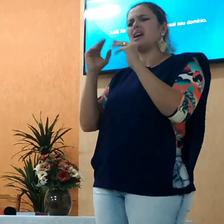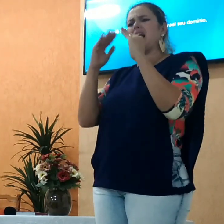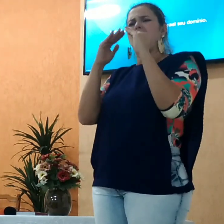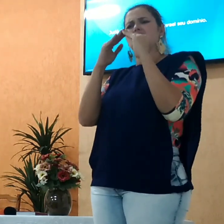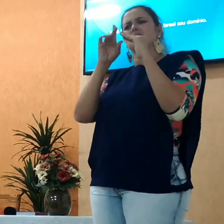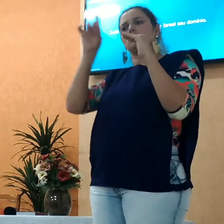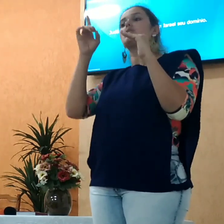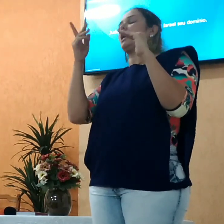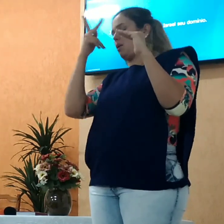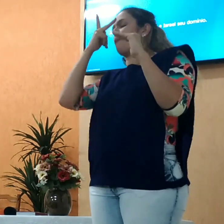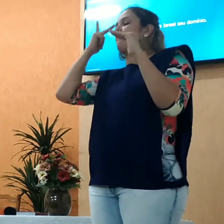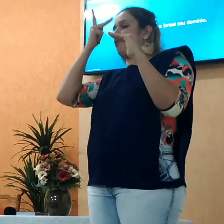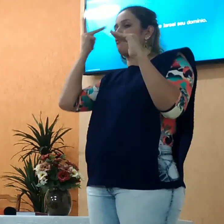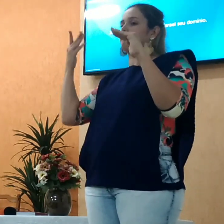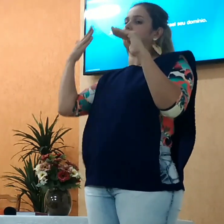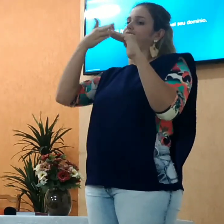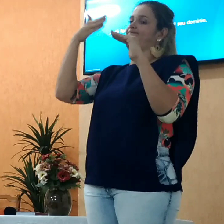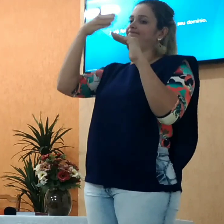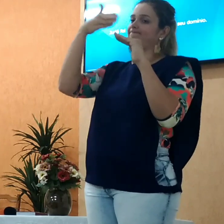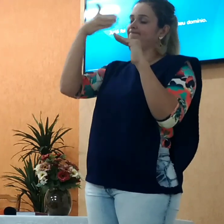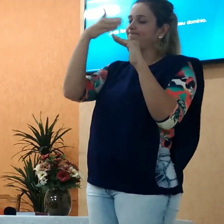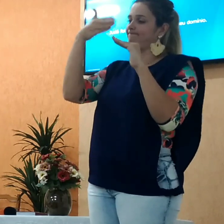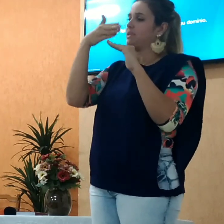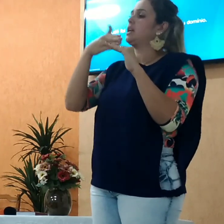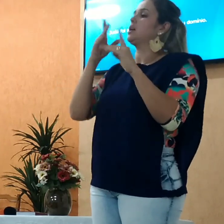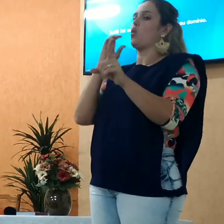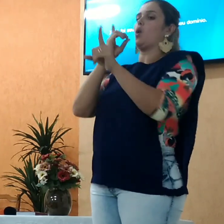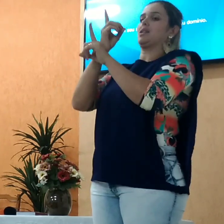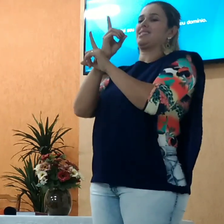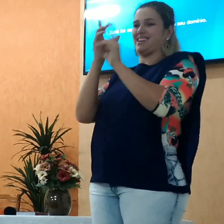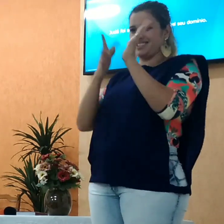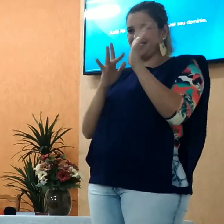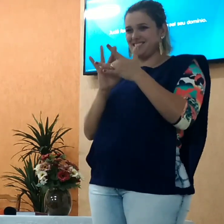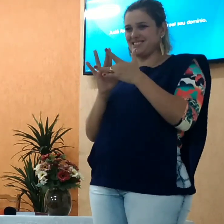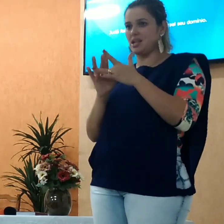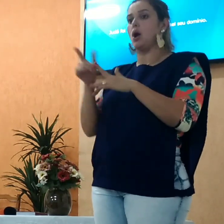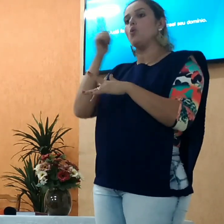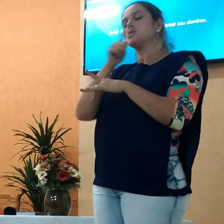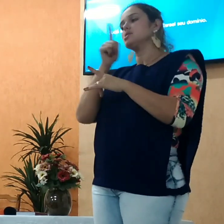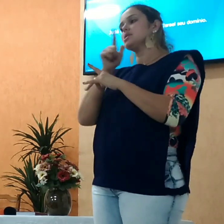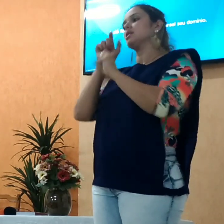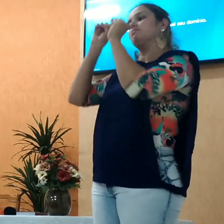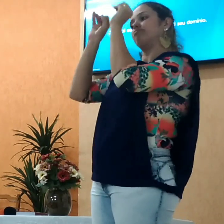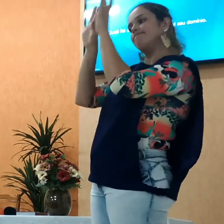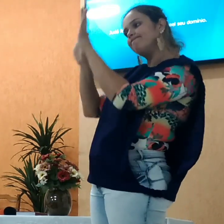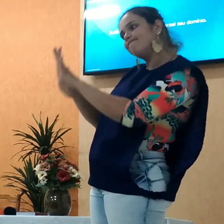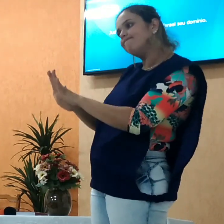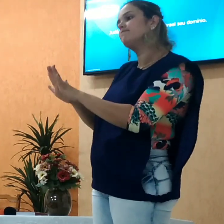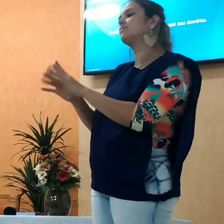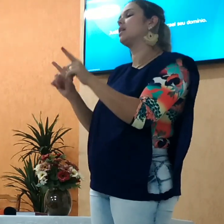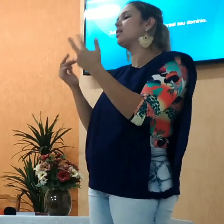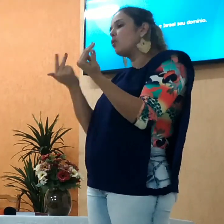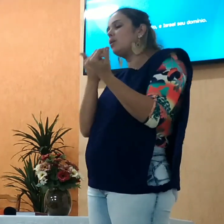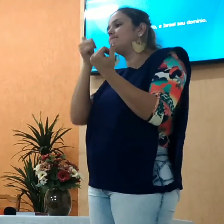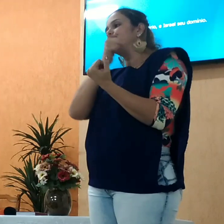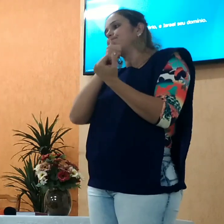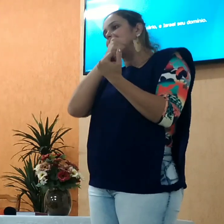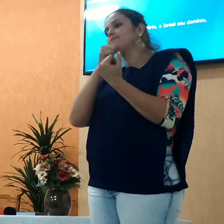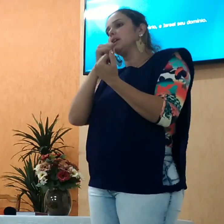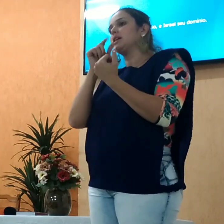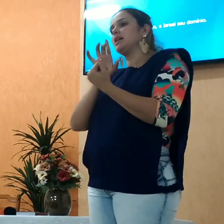seu povo, para que ele recebesse dele o sacrifício e o louvor. Israel tornou-se o seu domínio.